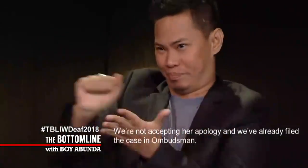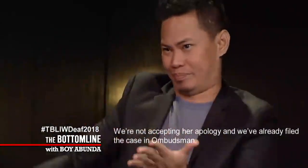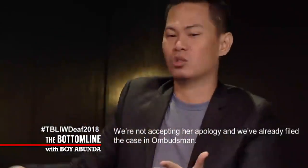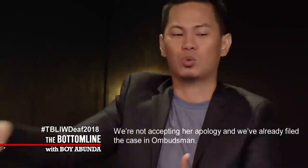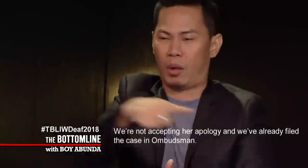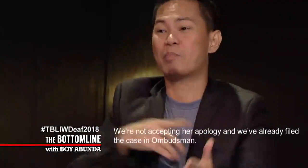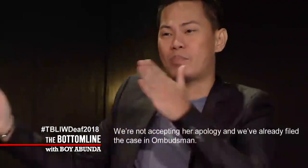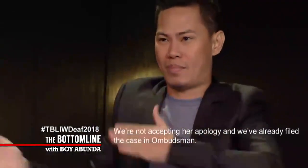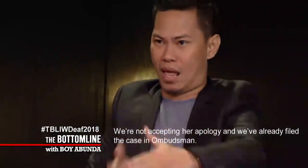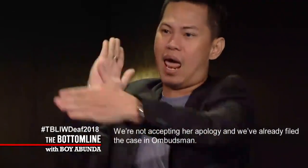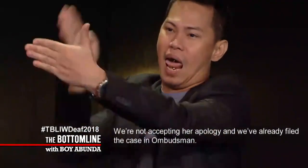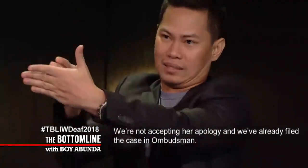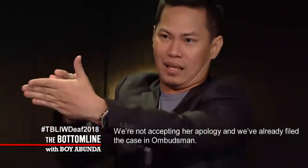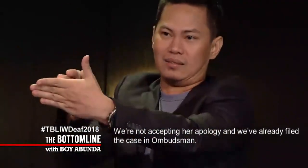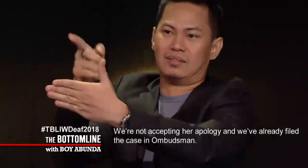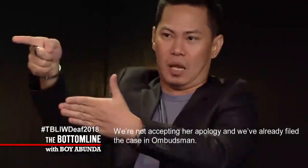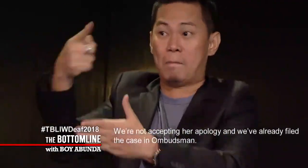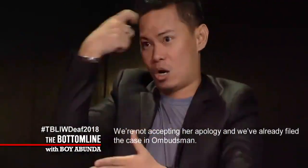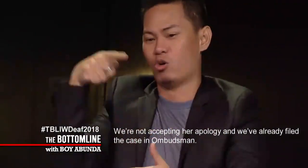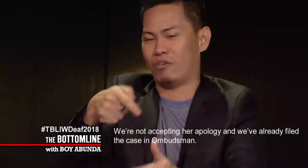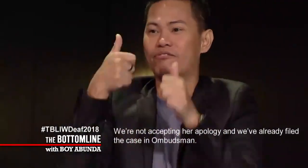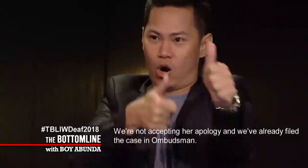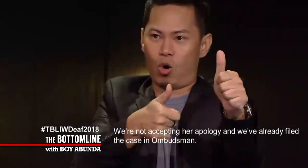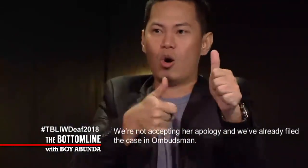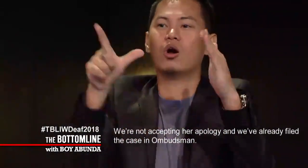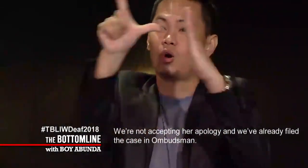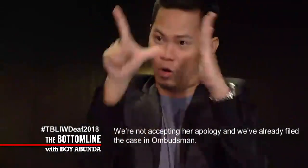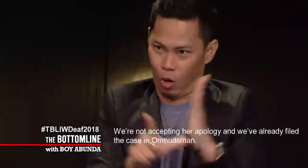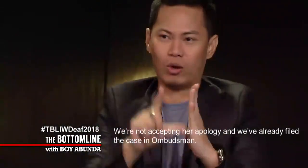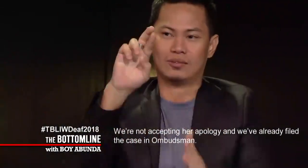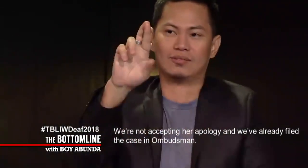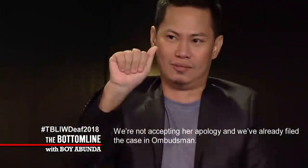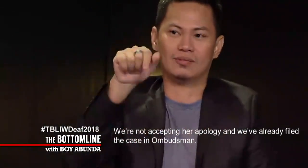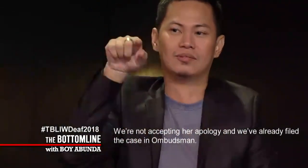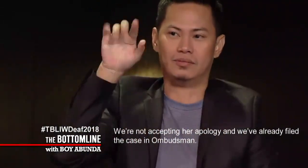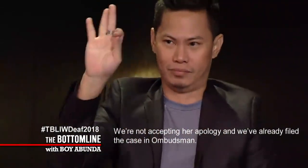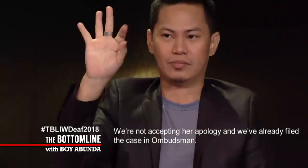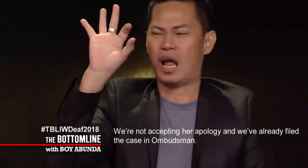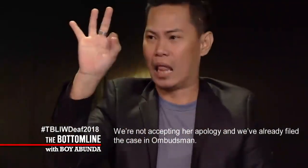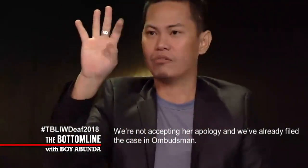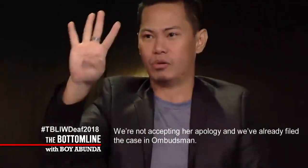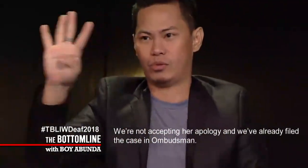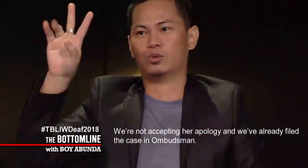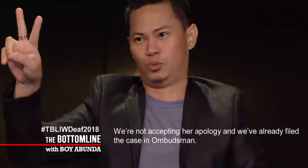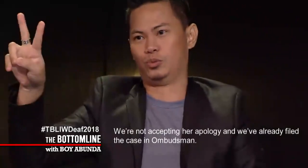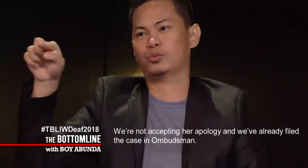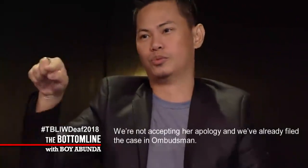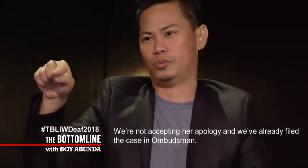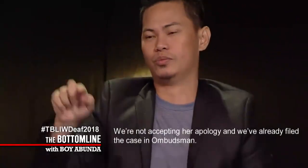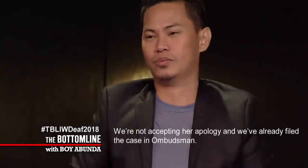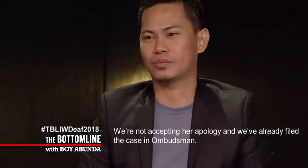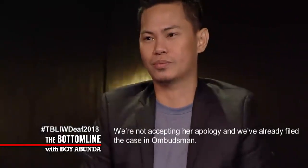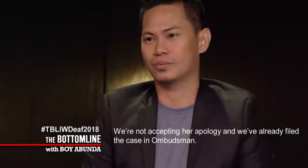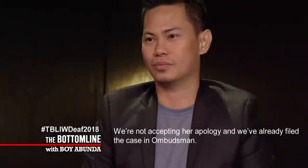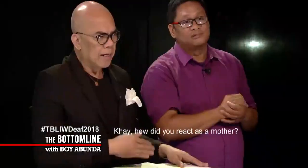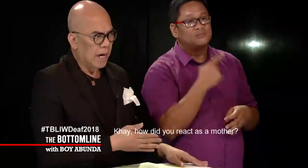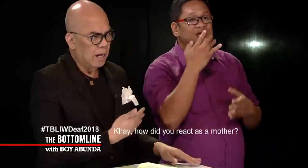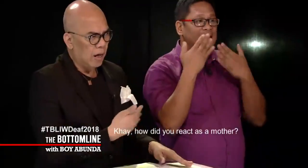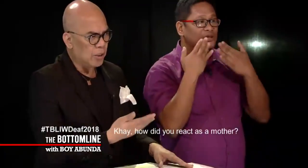sinasabi nga namin na hindi namin tinatanggap yung paumanhin niya at final namin talaga yung sa